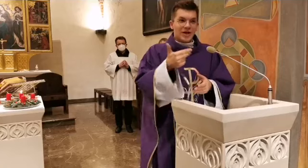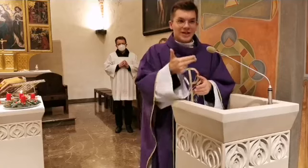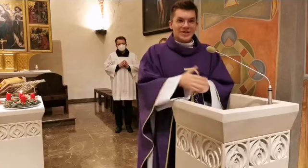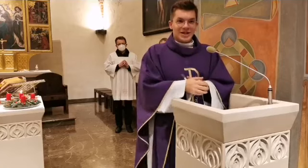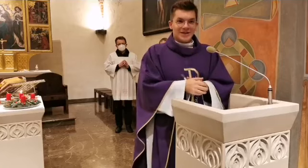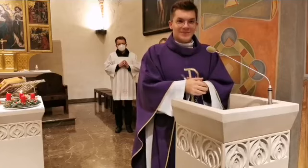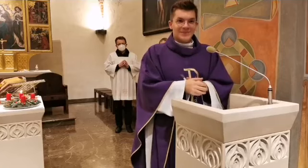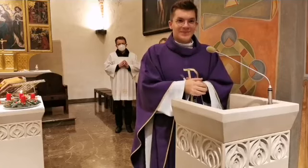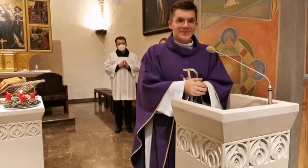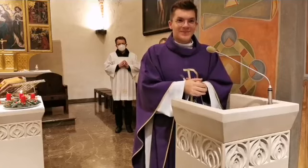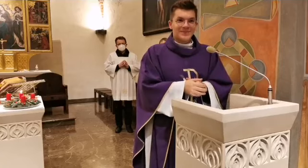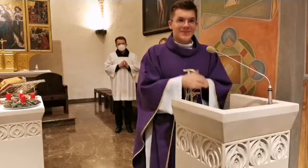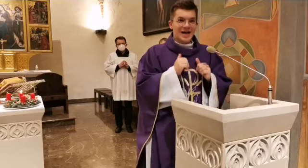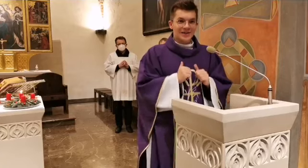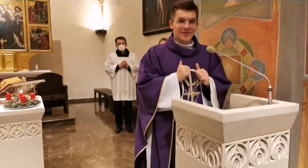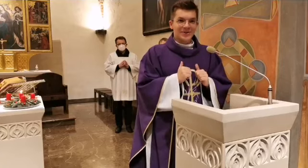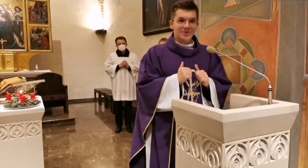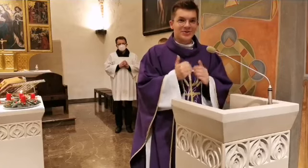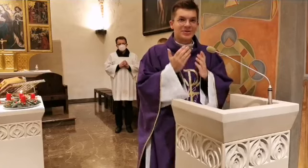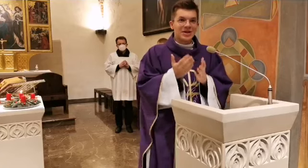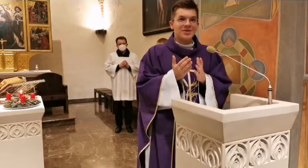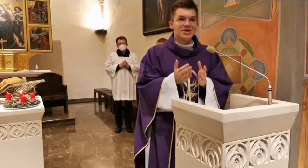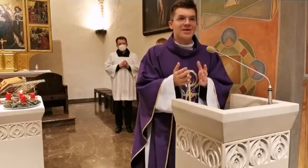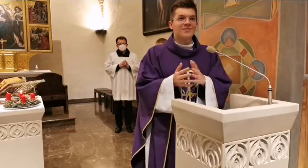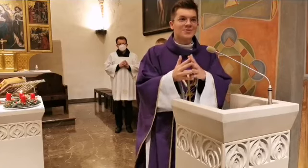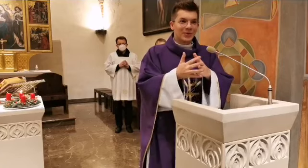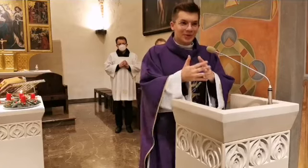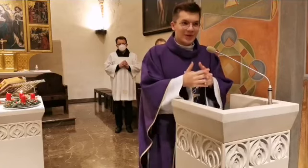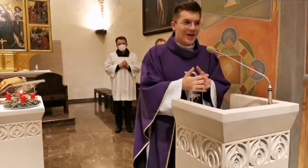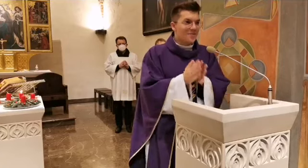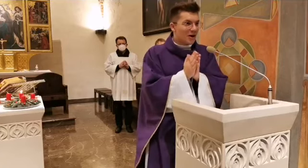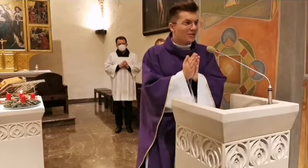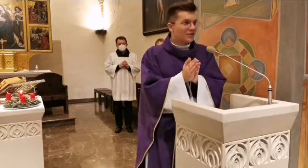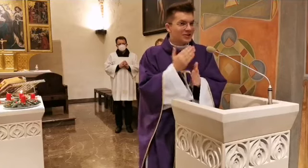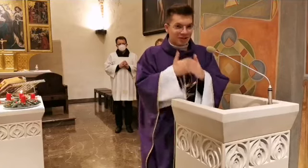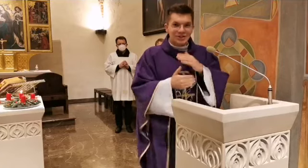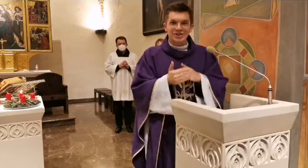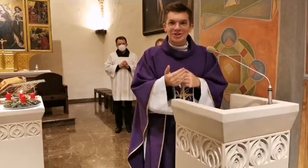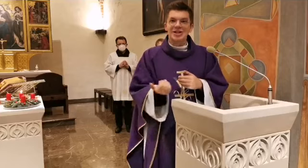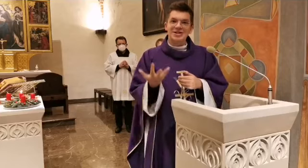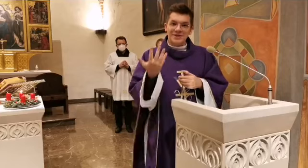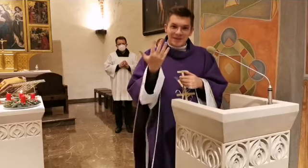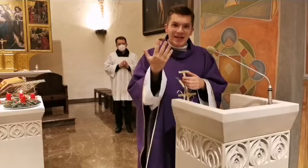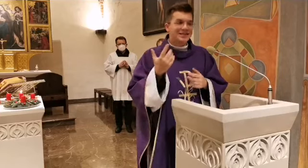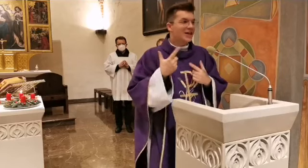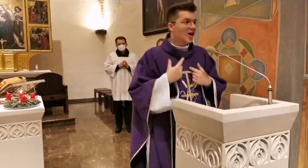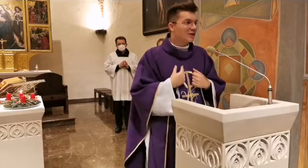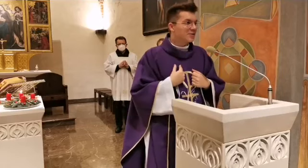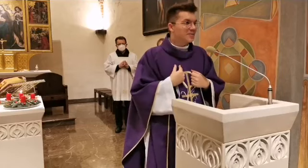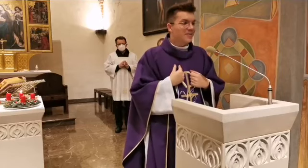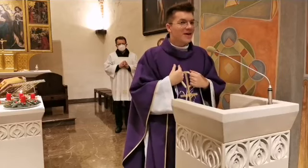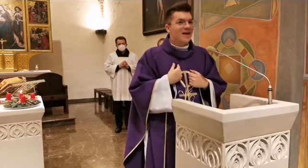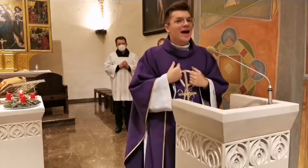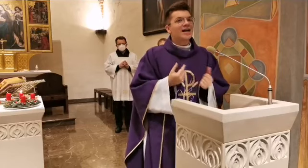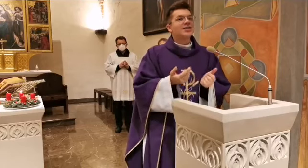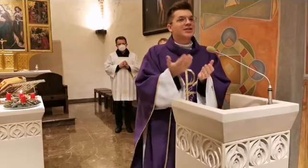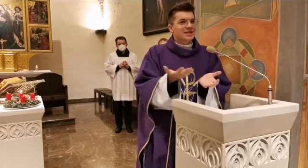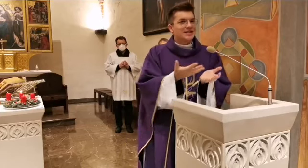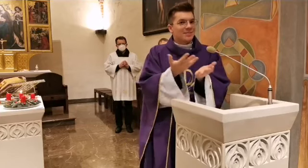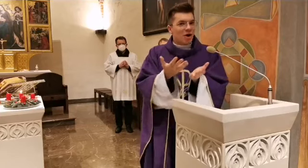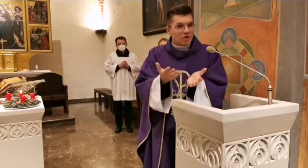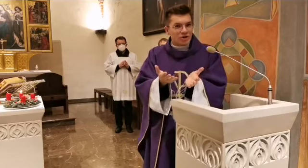Już druga niedziela Adwentu. Chcemy się wspólnie modlić. Cieszę się, że jest więcej osób.